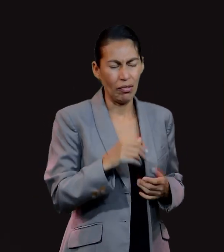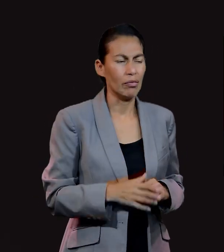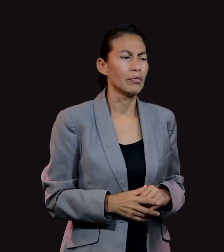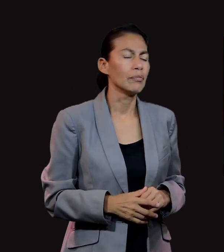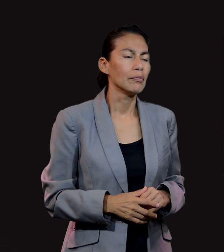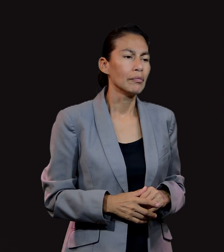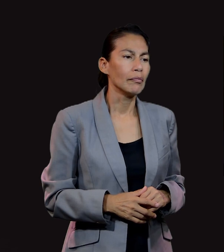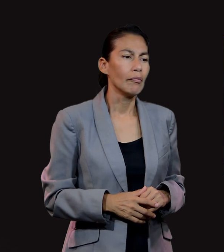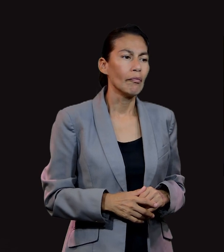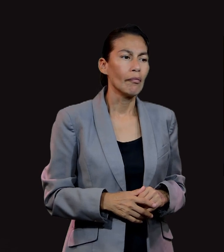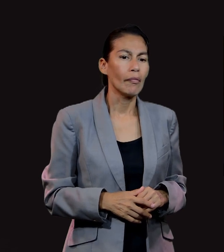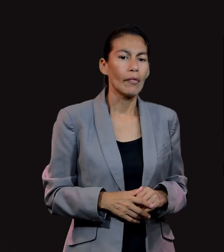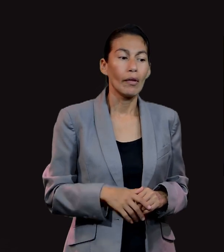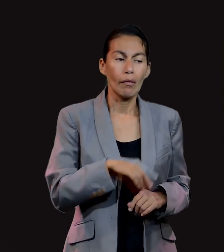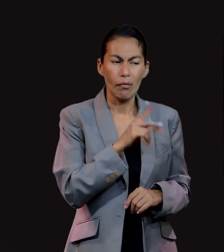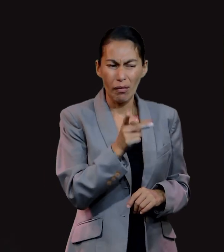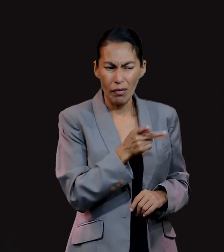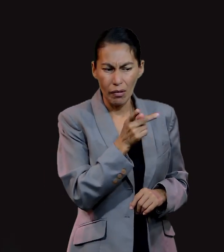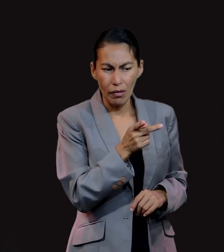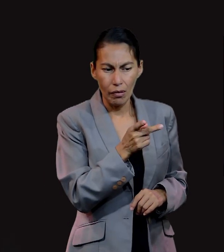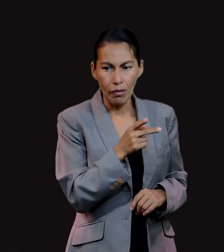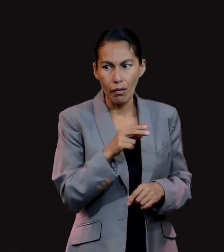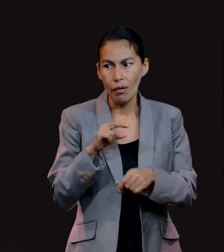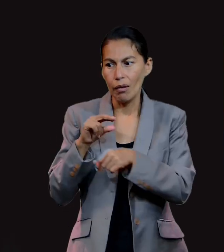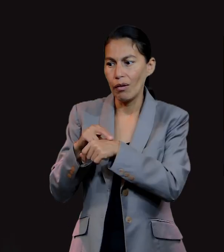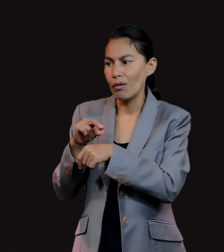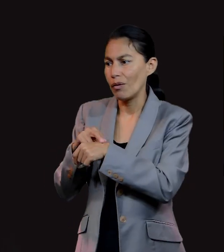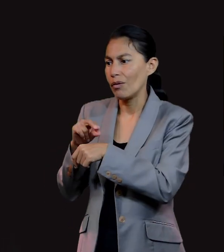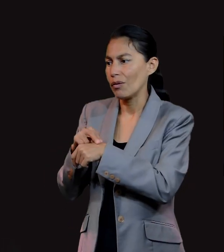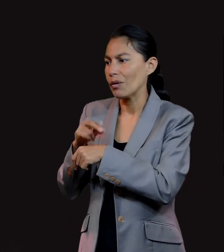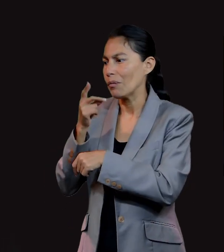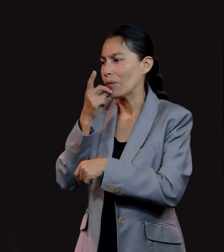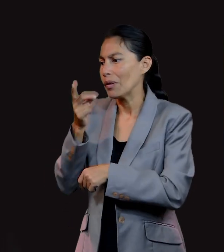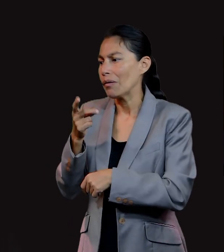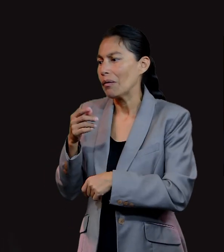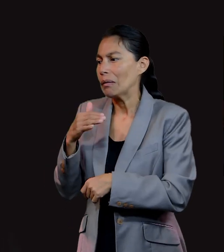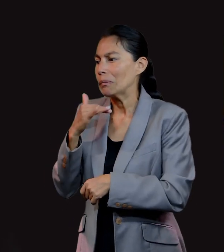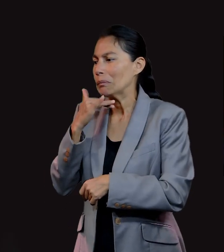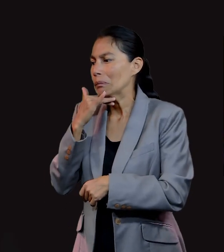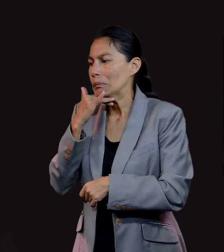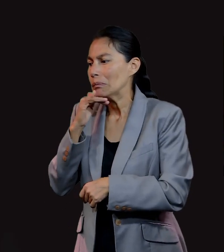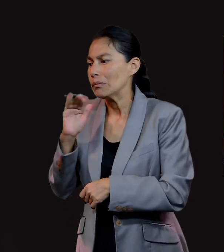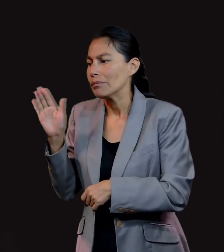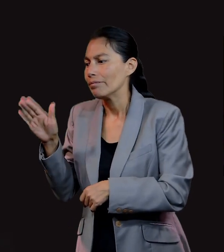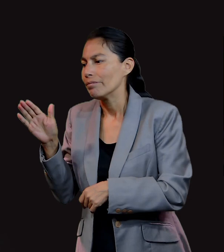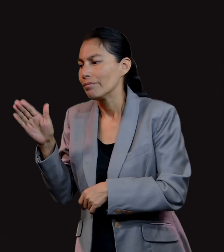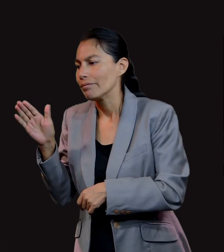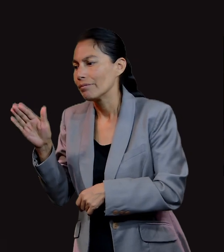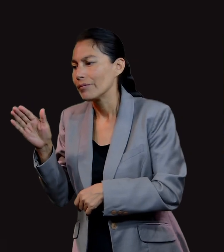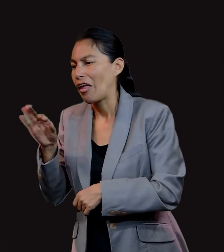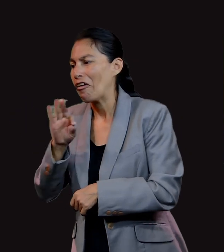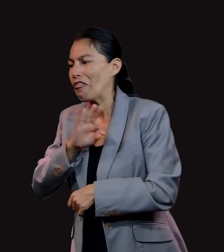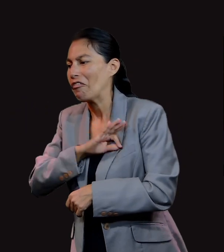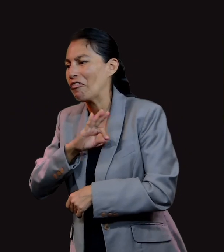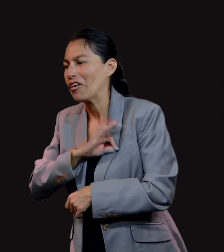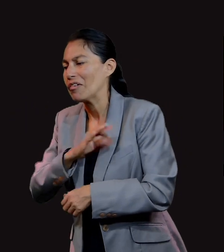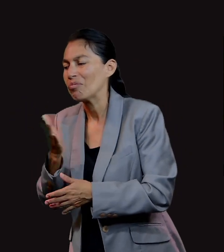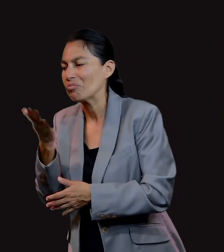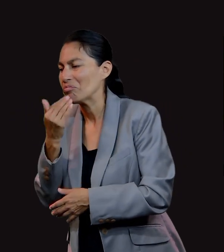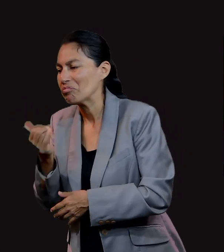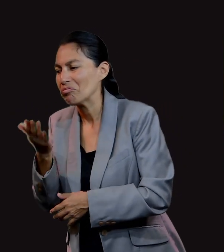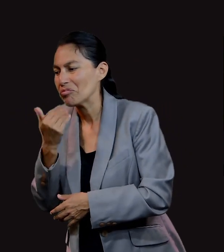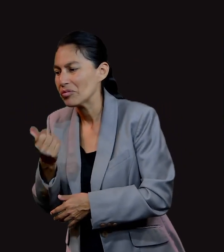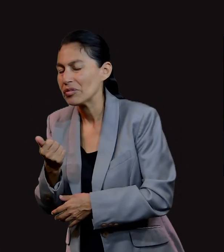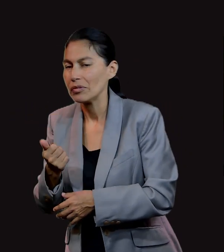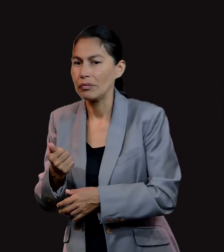la piel con los tendones y se veía feo y me dijo él disculpanos nuestra falta de fe